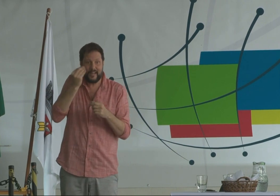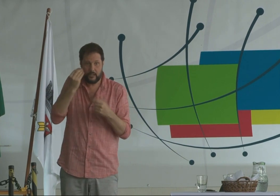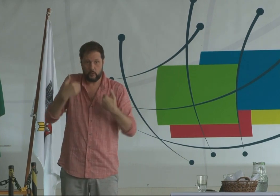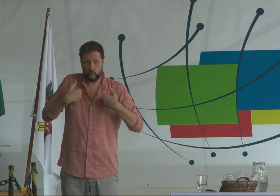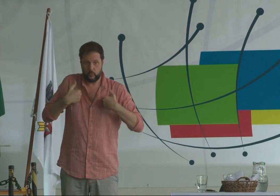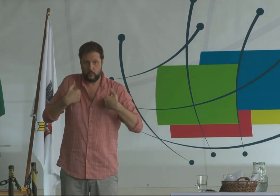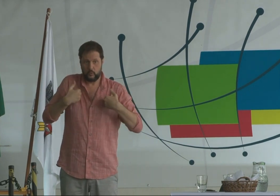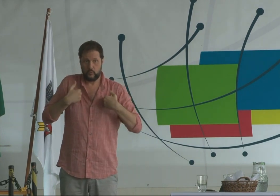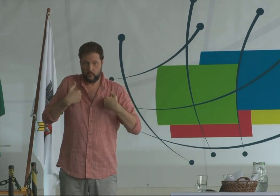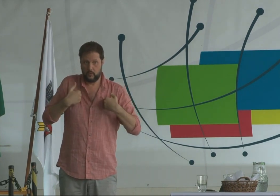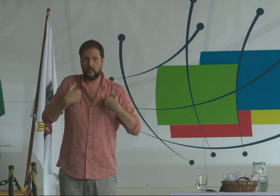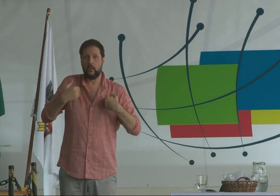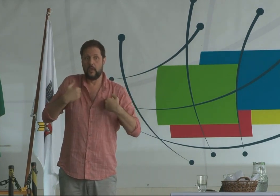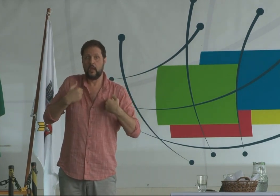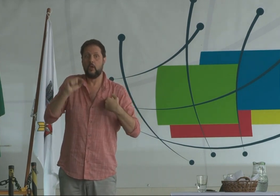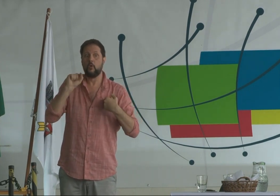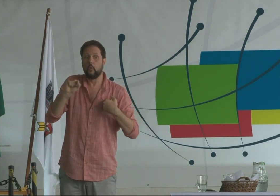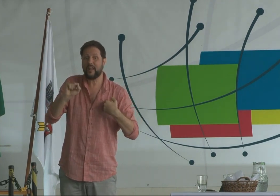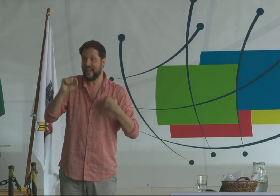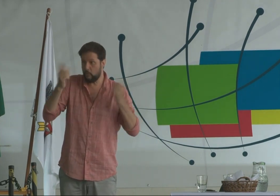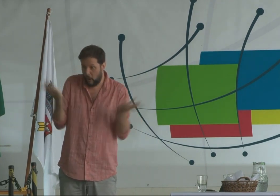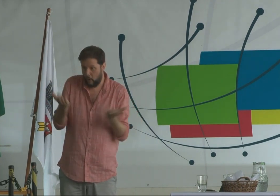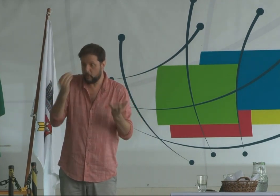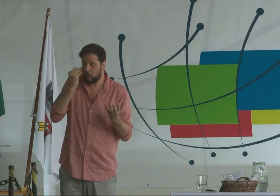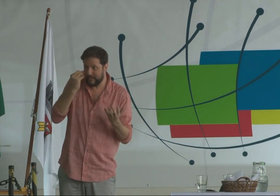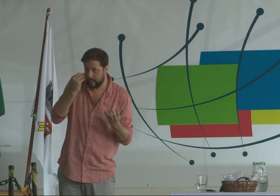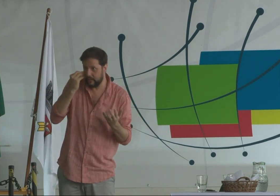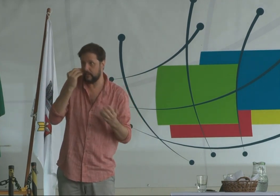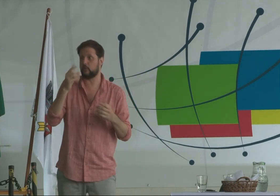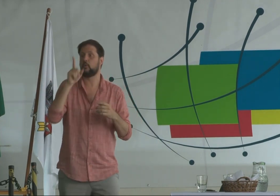traz não existe. Hoje. O que a gente vem tentando? Hoje. Tentando.